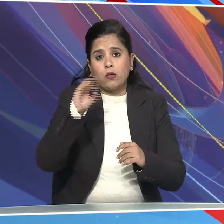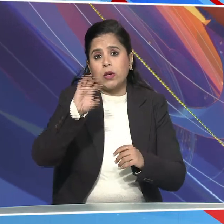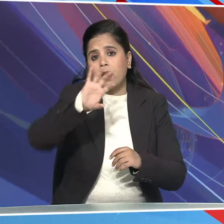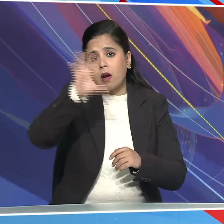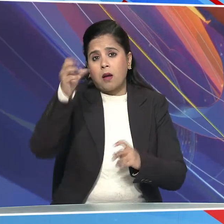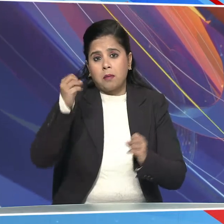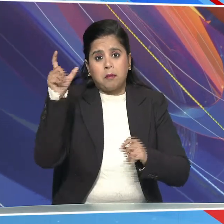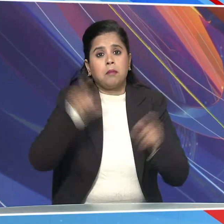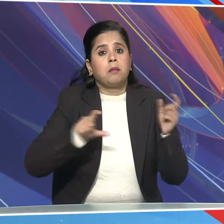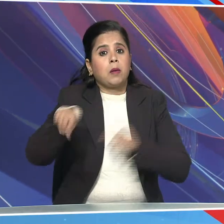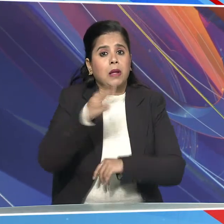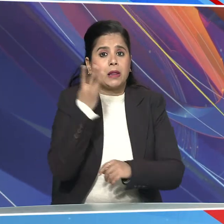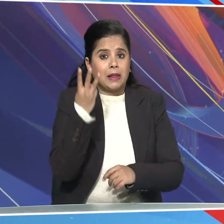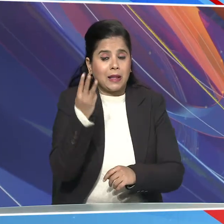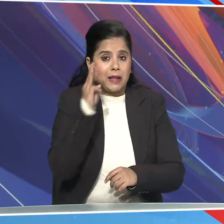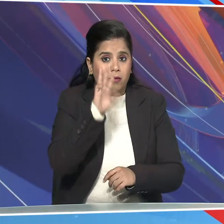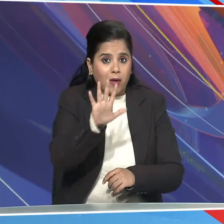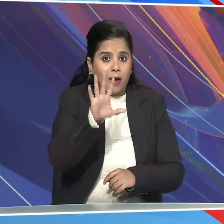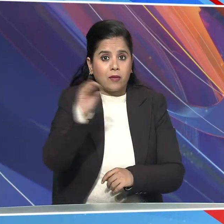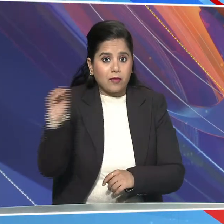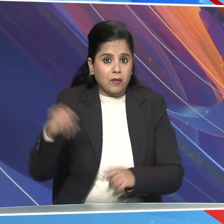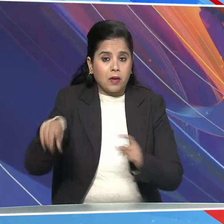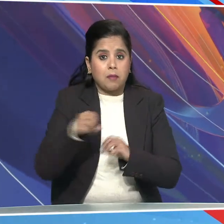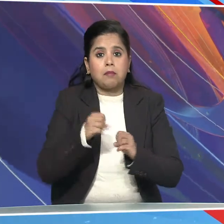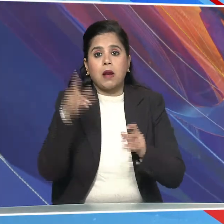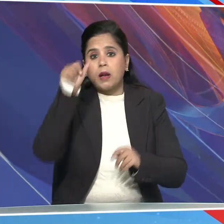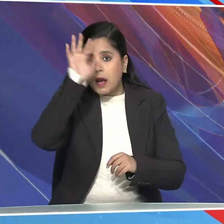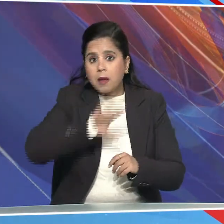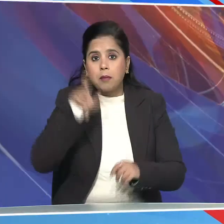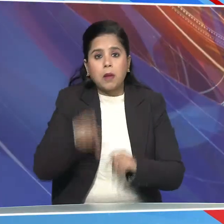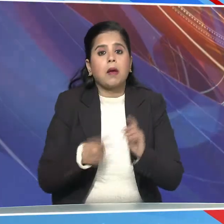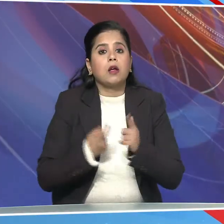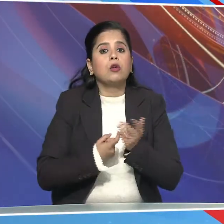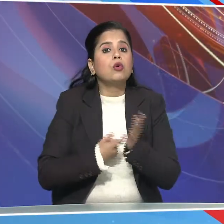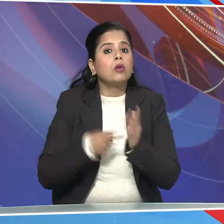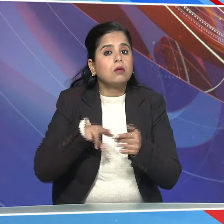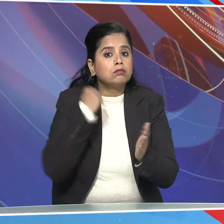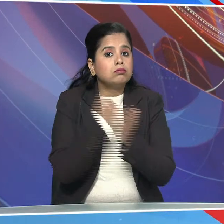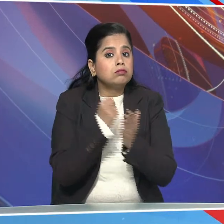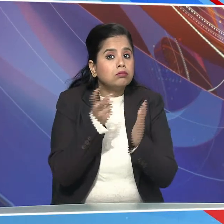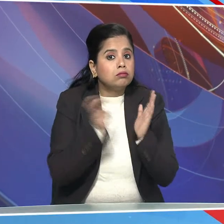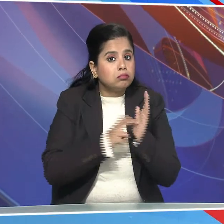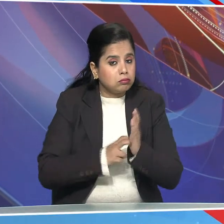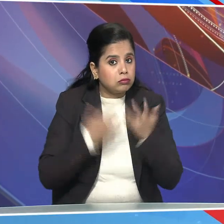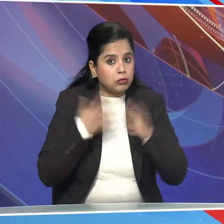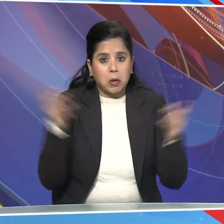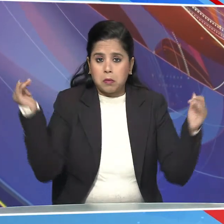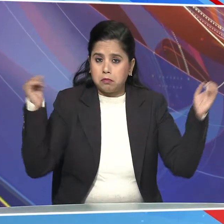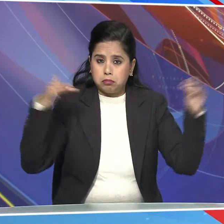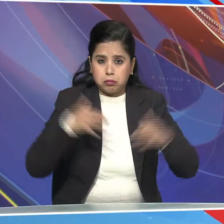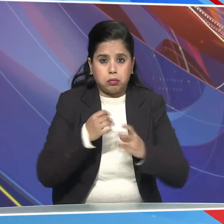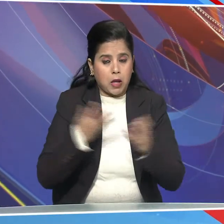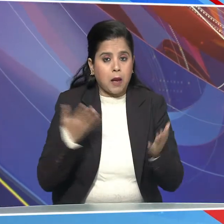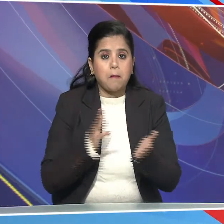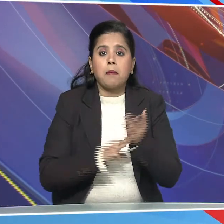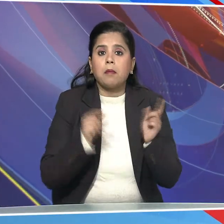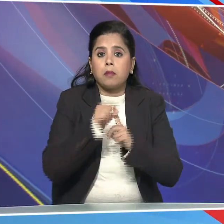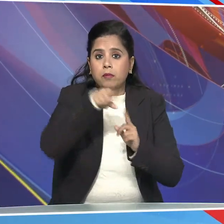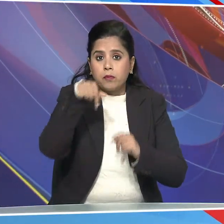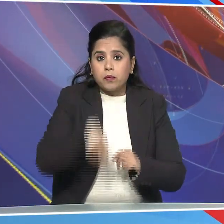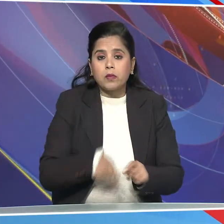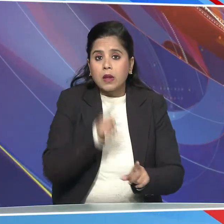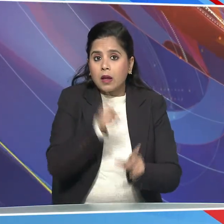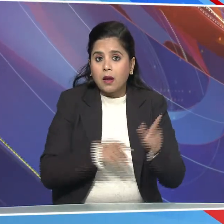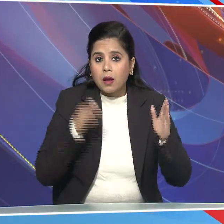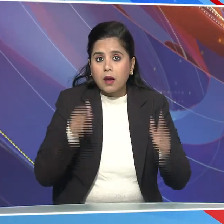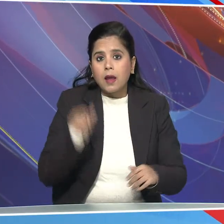के 3-500 प्रवासी भारतीयों ने पंजीकरण कराया है मध्य प्रदेश इस वर्ष के भारतीय